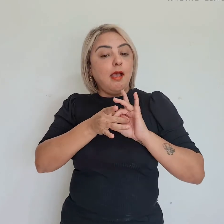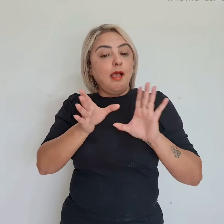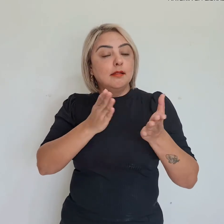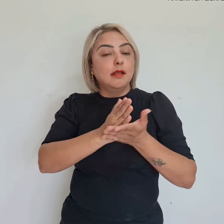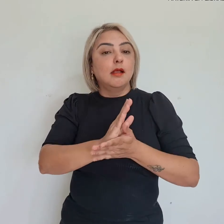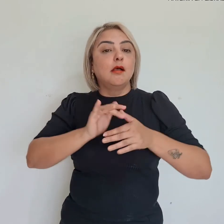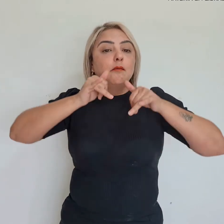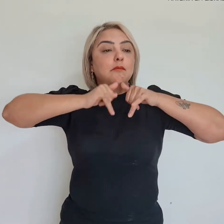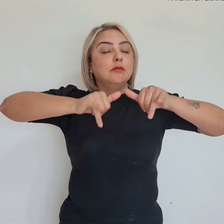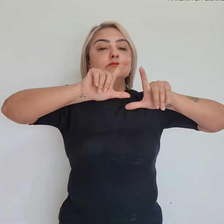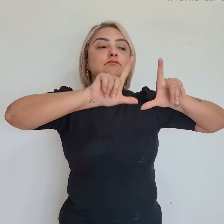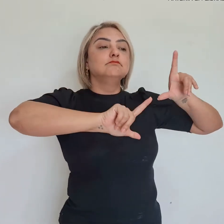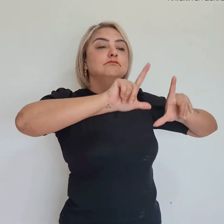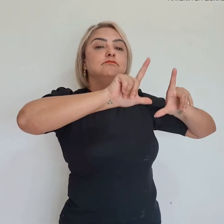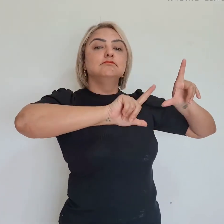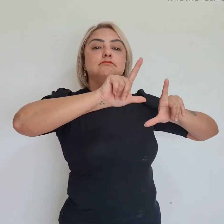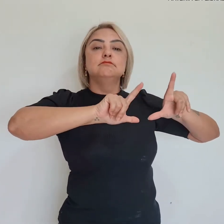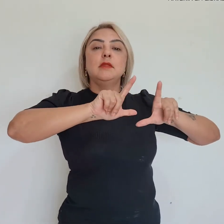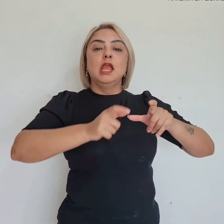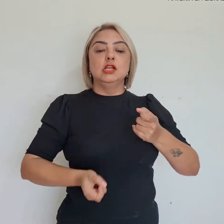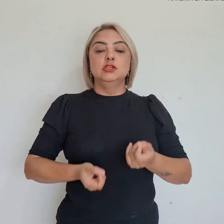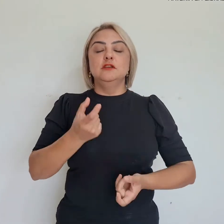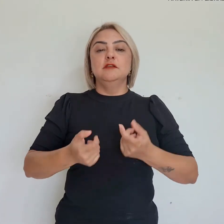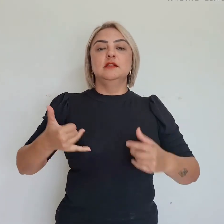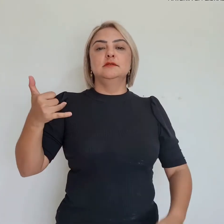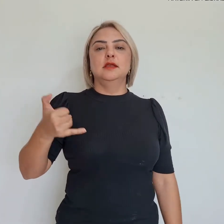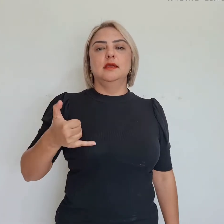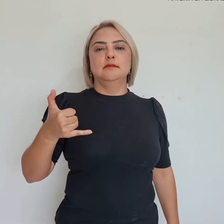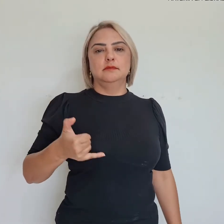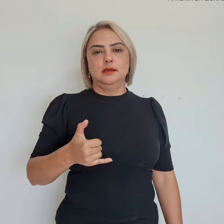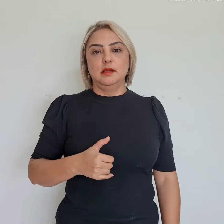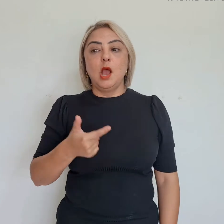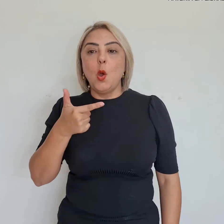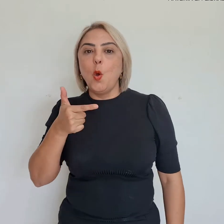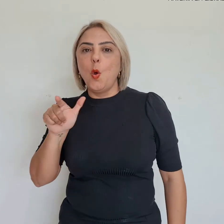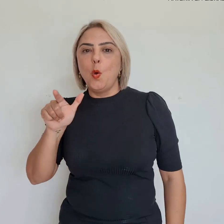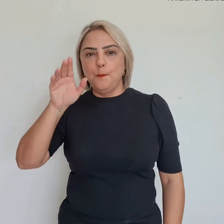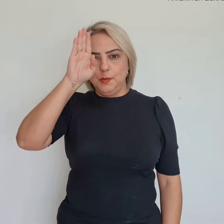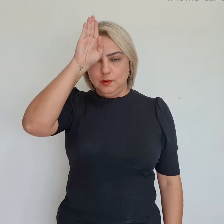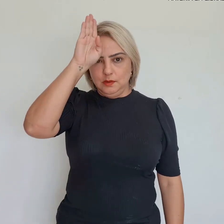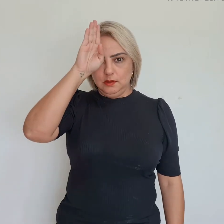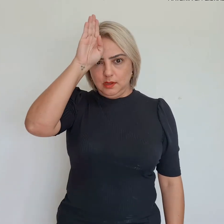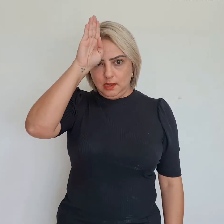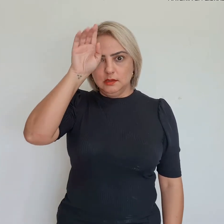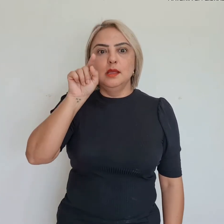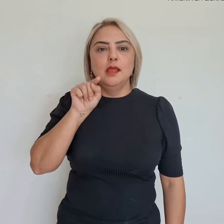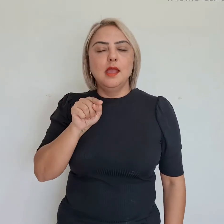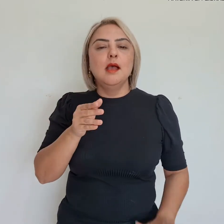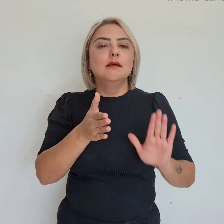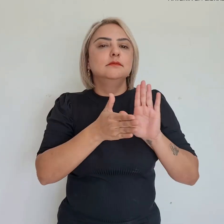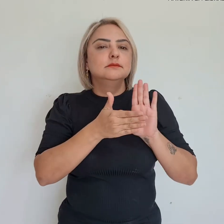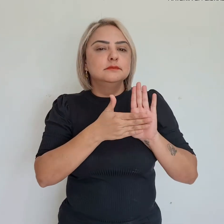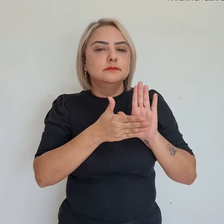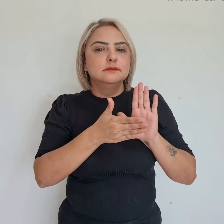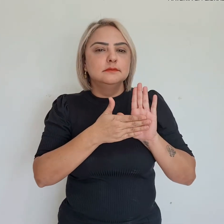propaganda na TV de venda de armas. A outra prioridade é a pauta de costumes, que